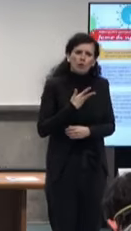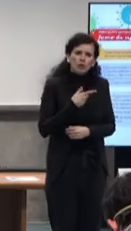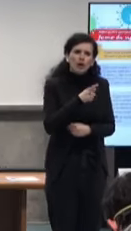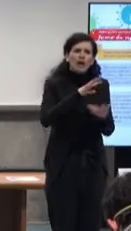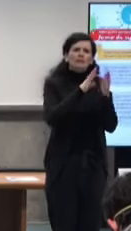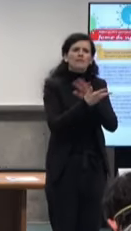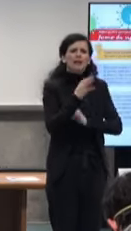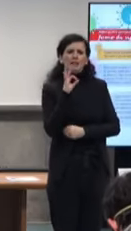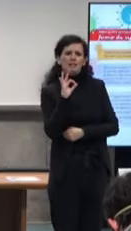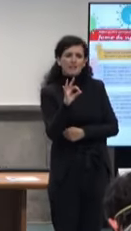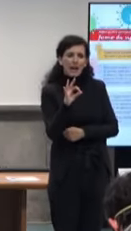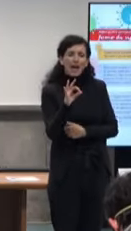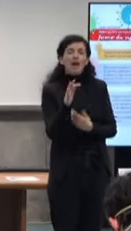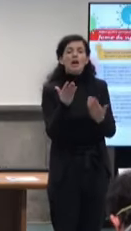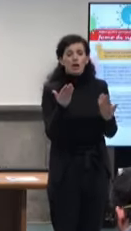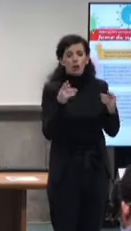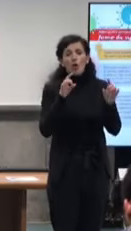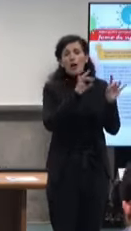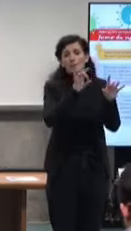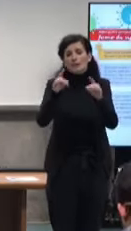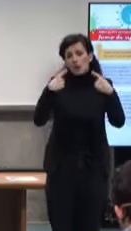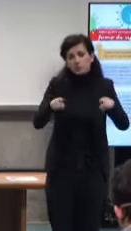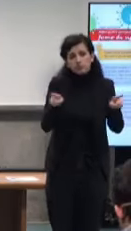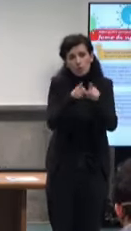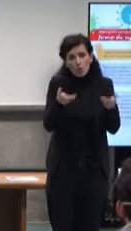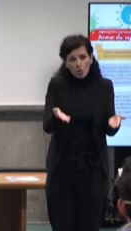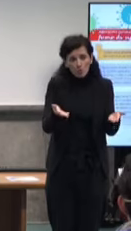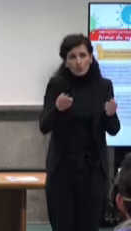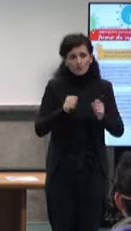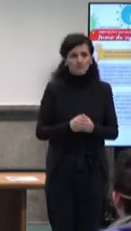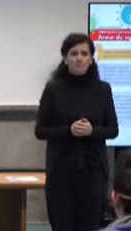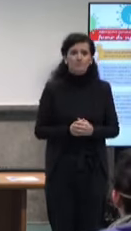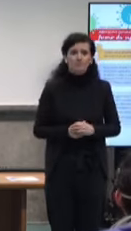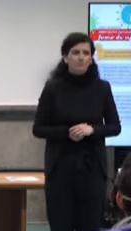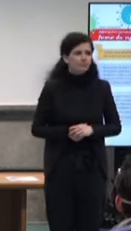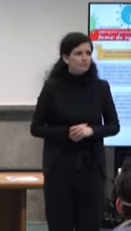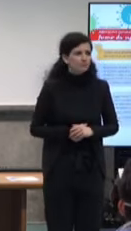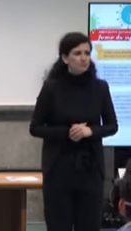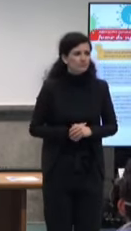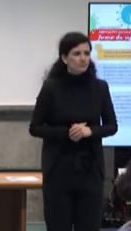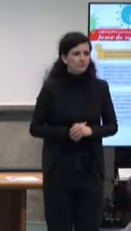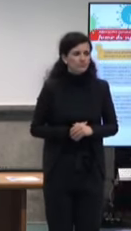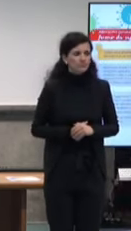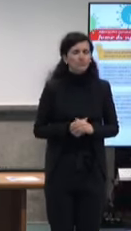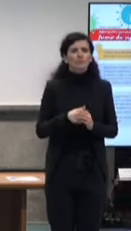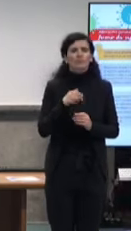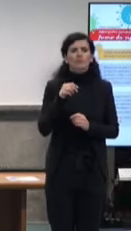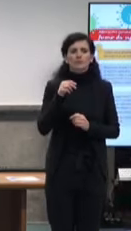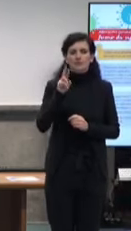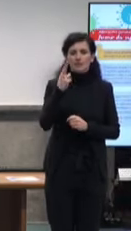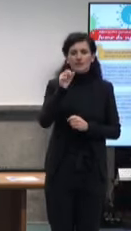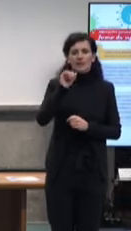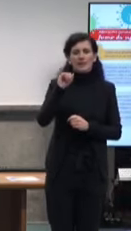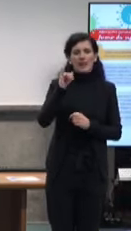da un'epidemia come questa non so se ho reso l'idea allora angelo angela caponnetto